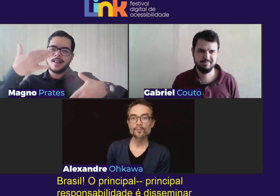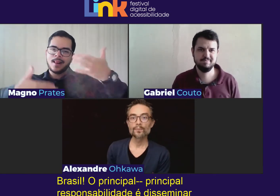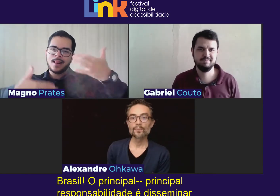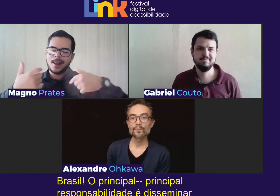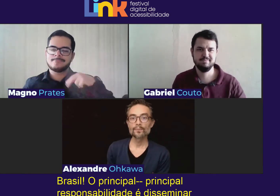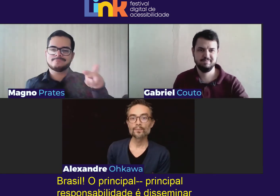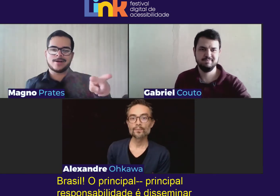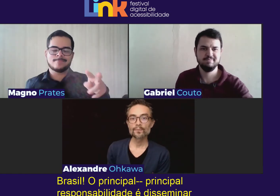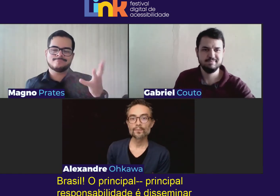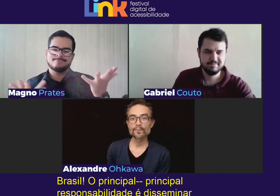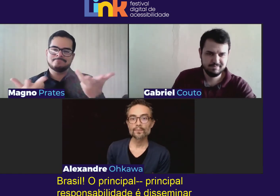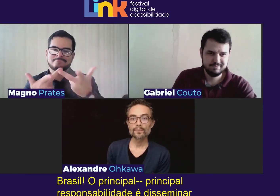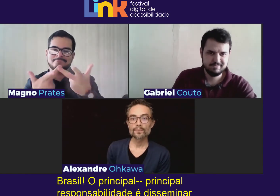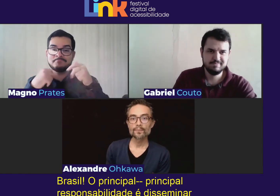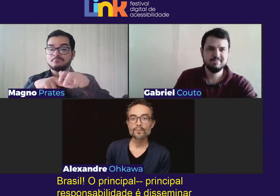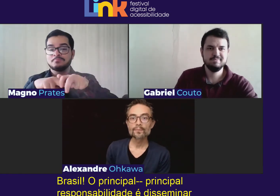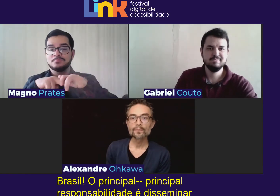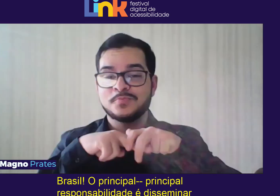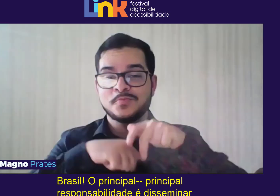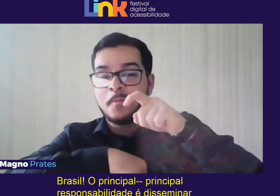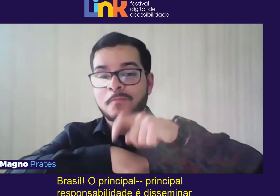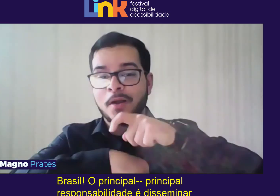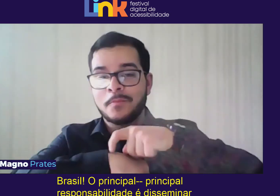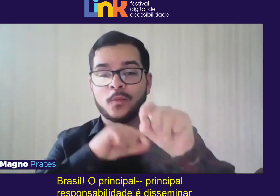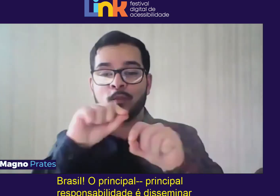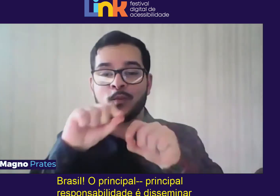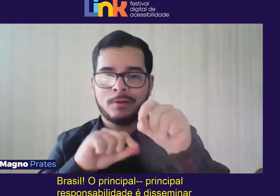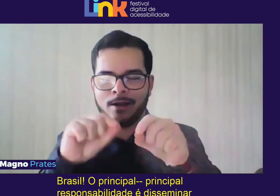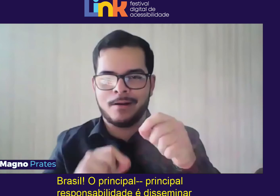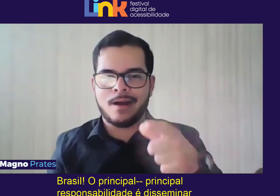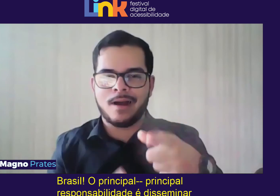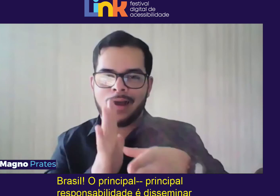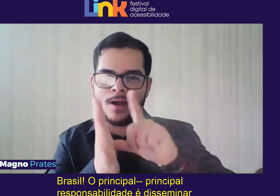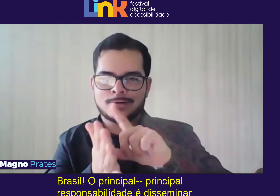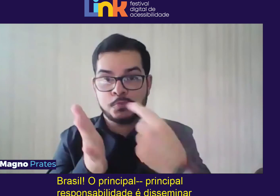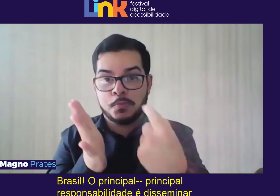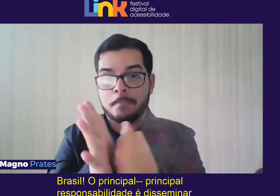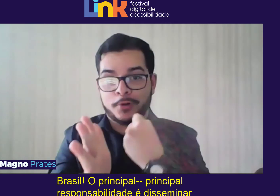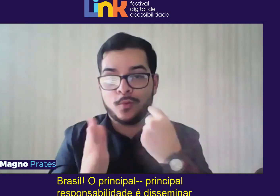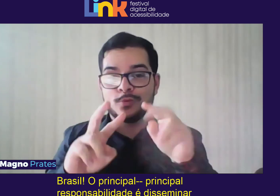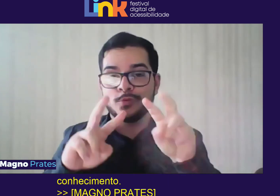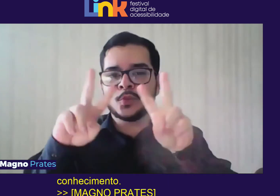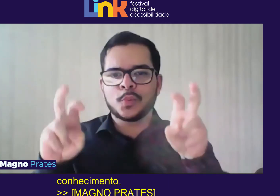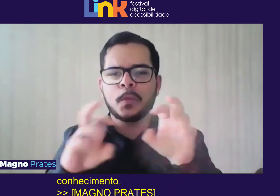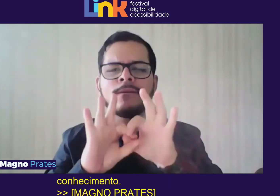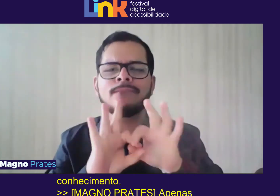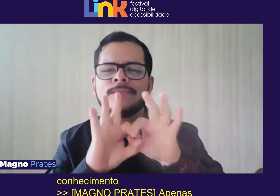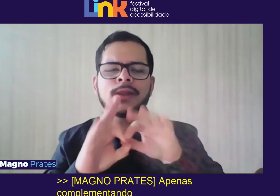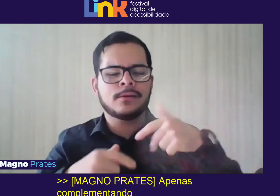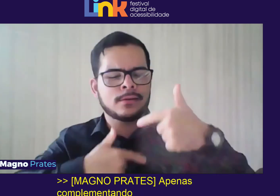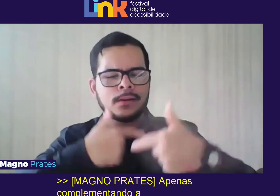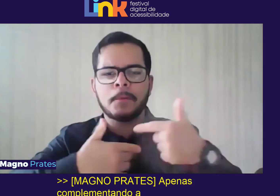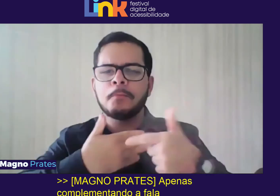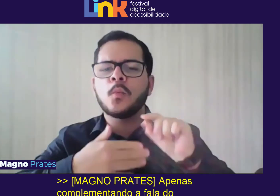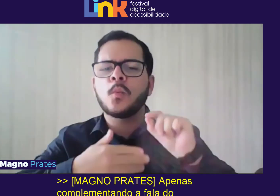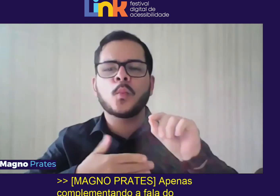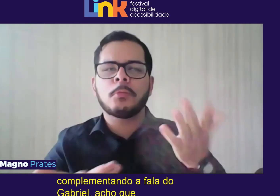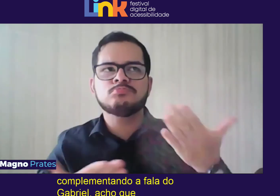Apenas complementando a fala do Gabriel, acho que ele foi bem claro, mas antes a pergunta falava um pouco sobre a